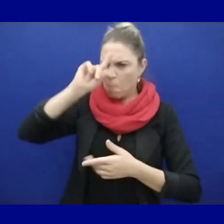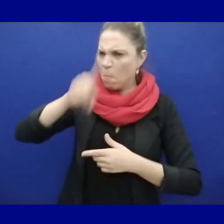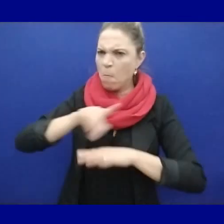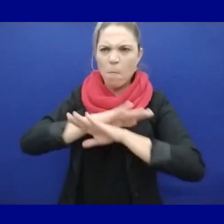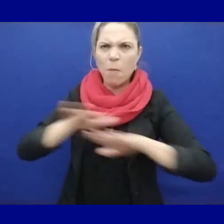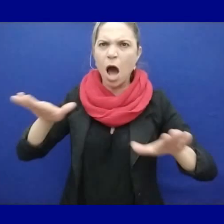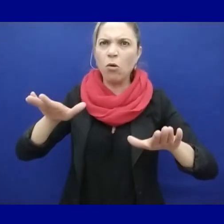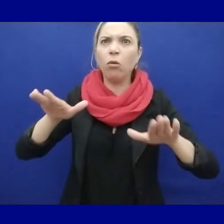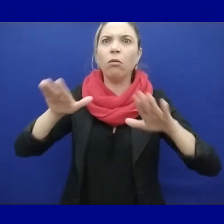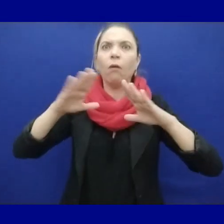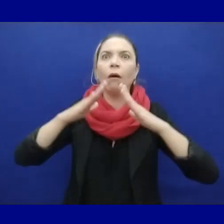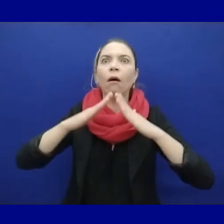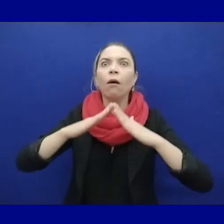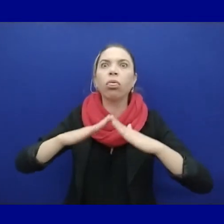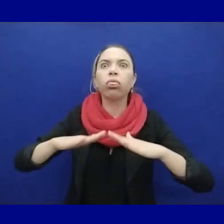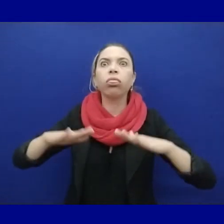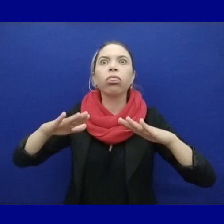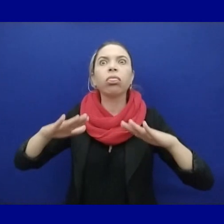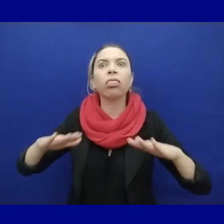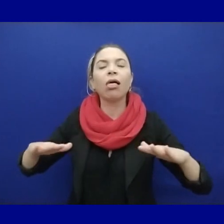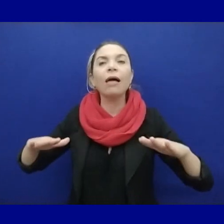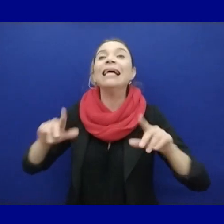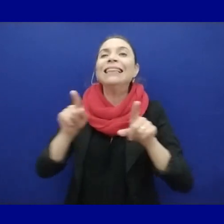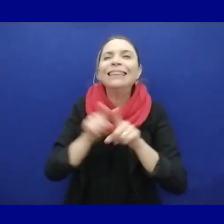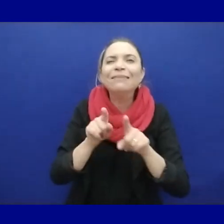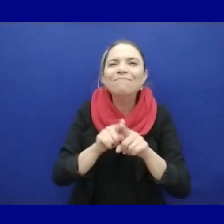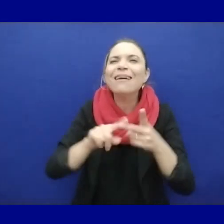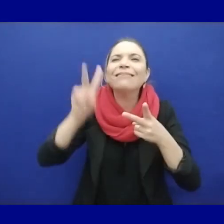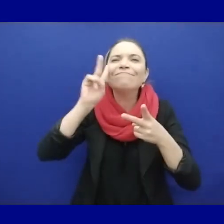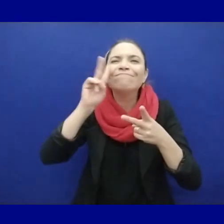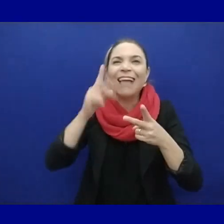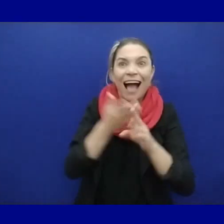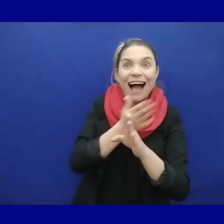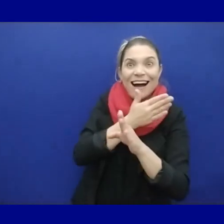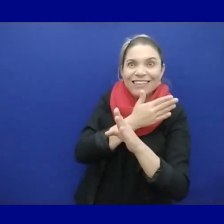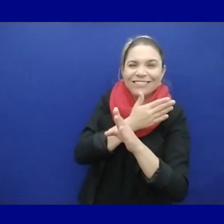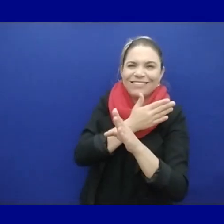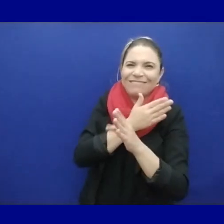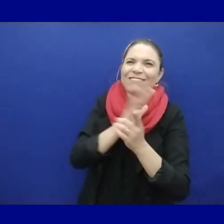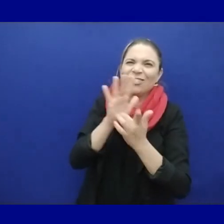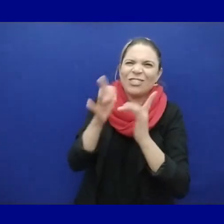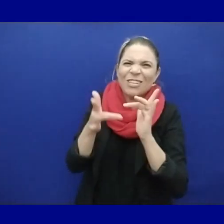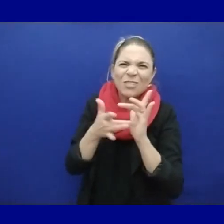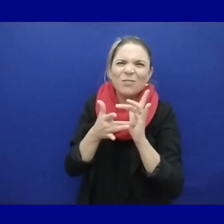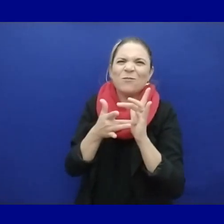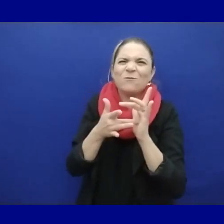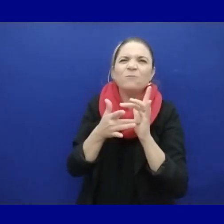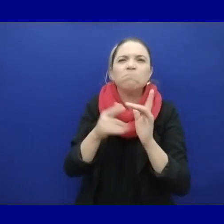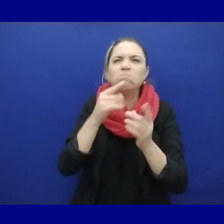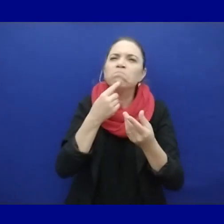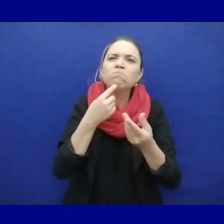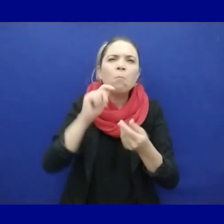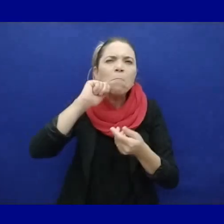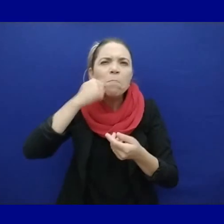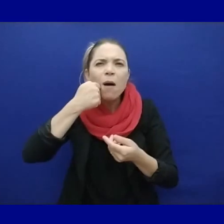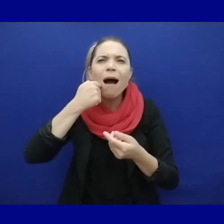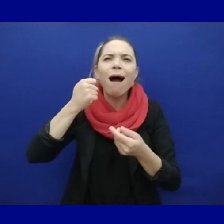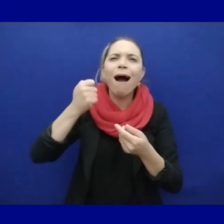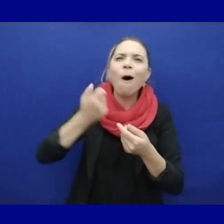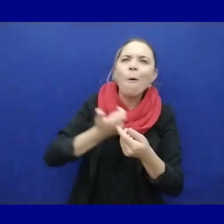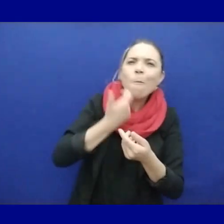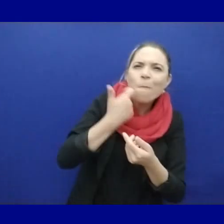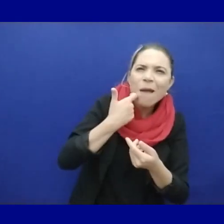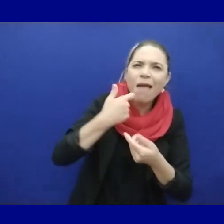apenas 5 pães e 2 peixinhos que foram multiplicados. Ah, meus irmãos, muita gente estava